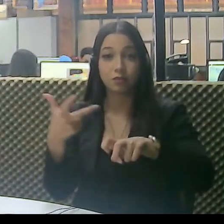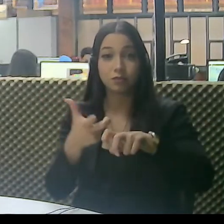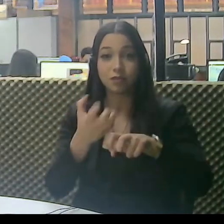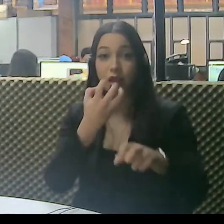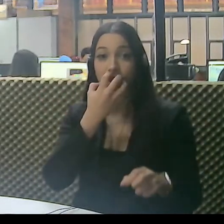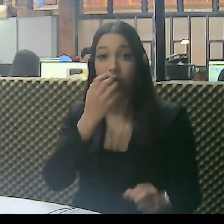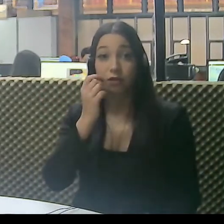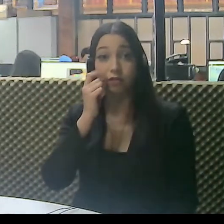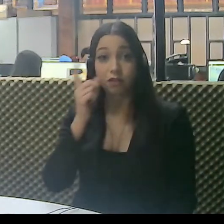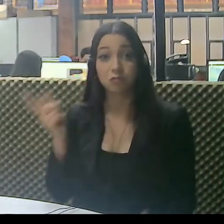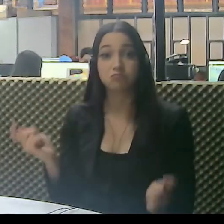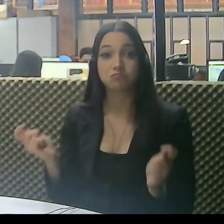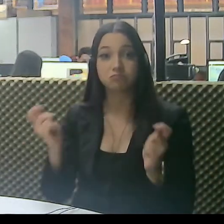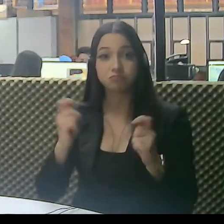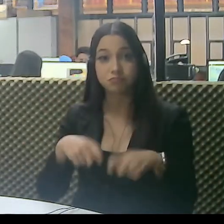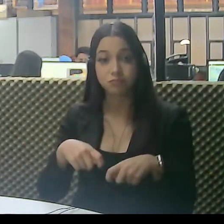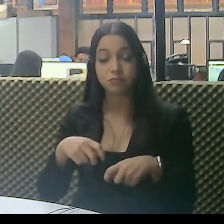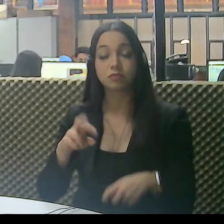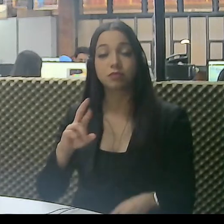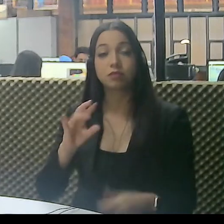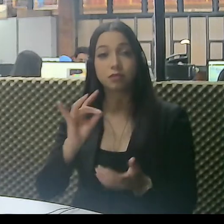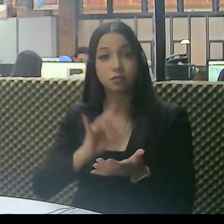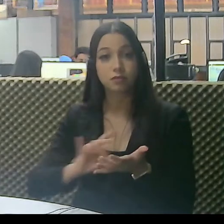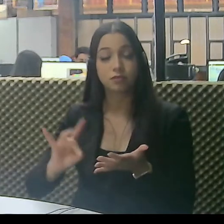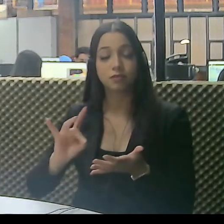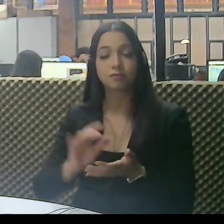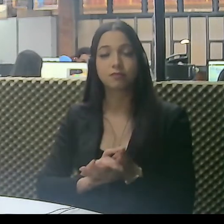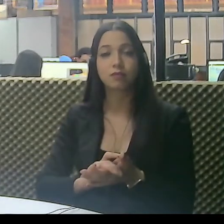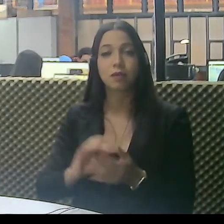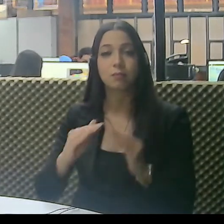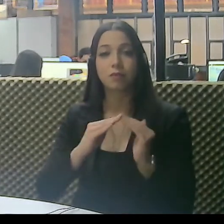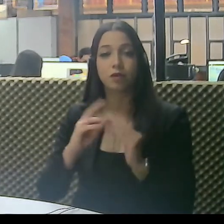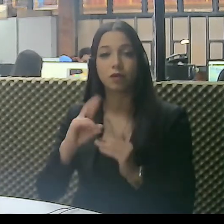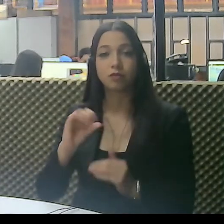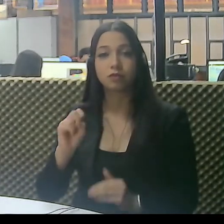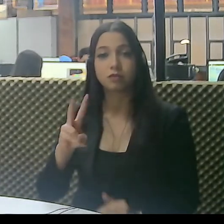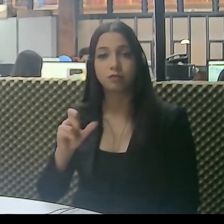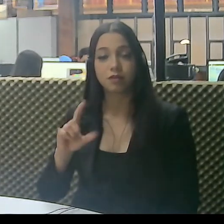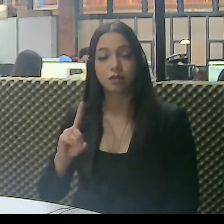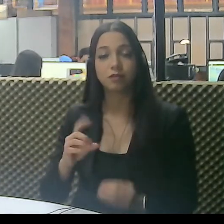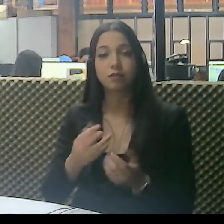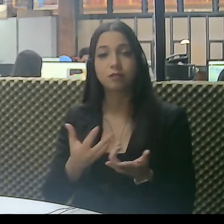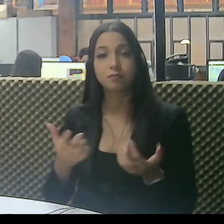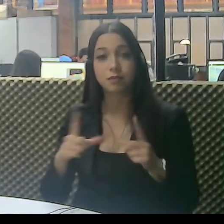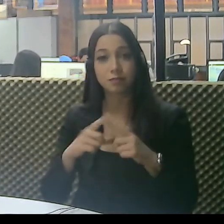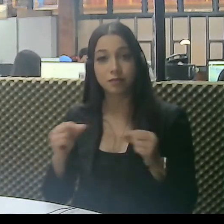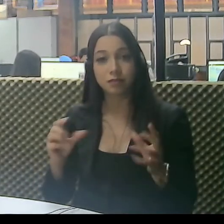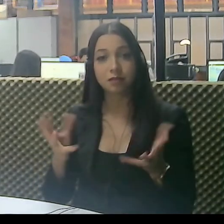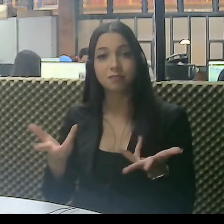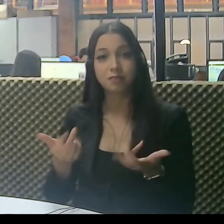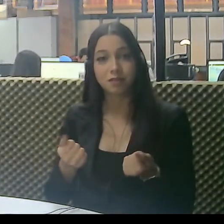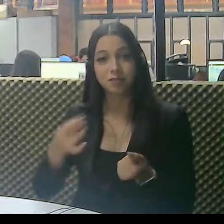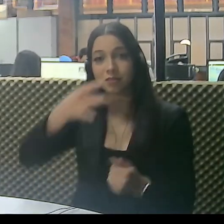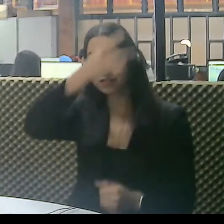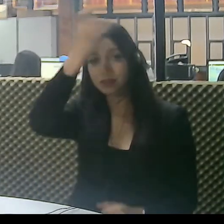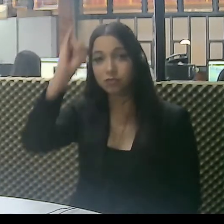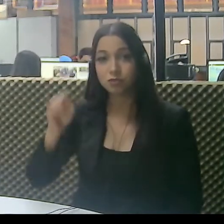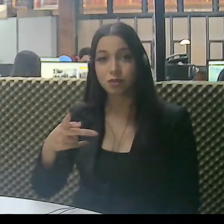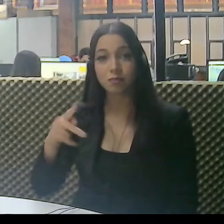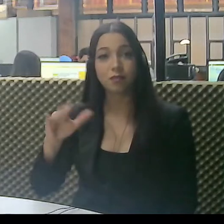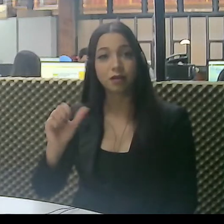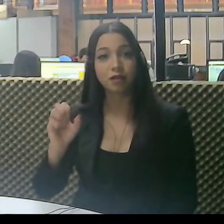gatos aptos à vacinação antirrábica nos bairros Roosevelt, Jardim Brasília, Maravilha, São José,